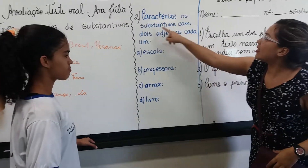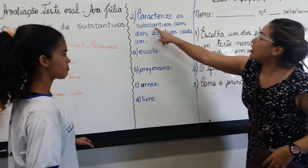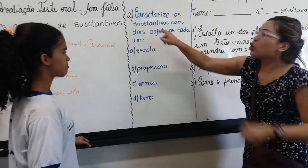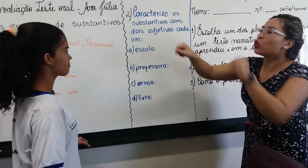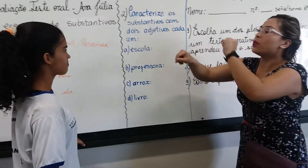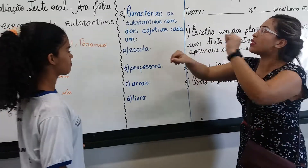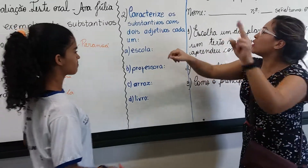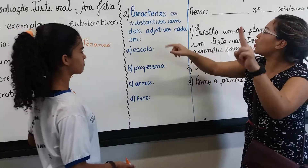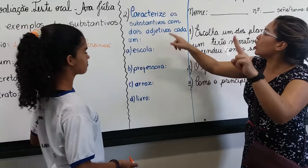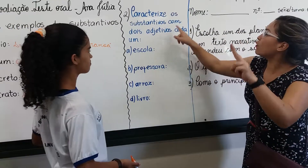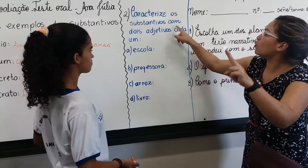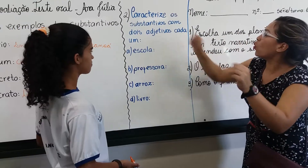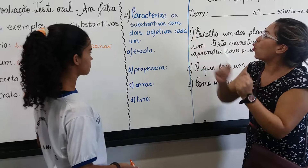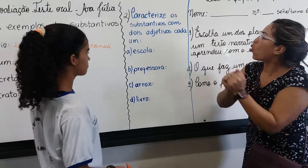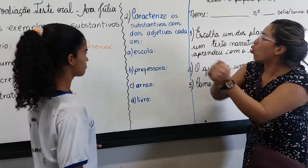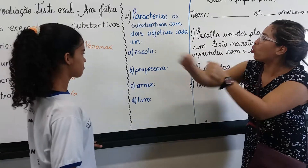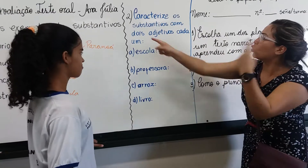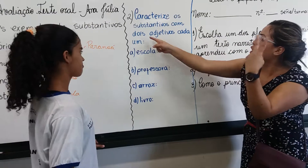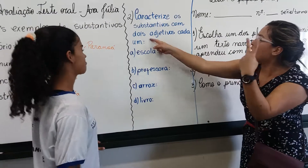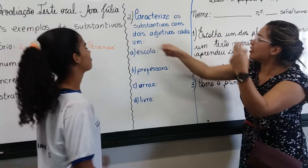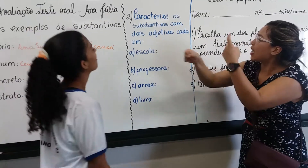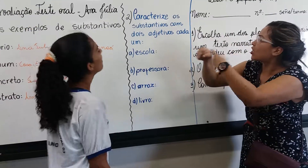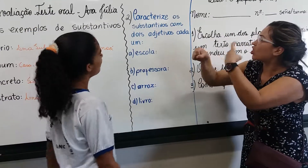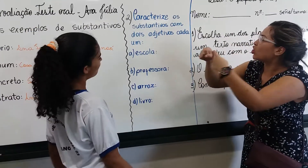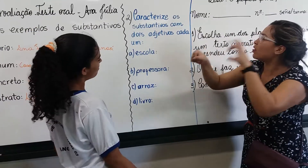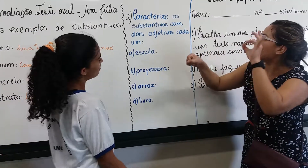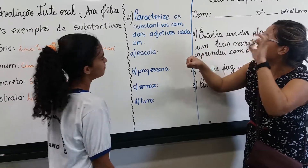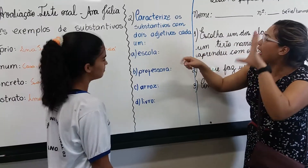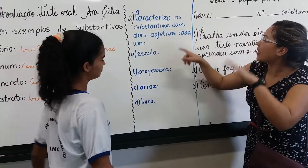Caracterize, substantivo, com dois adjetivos cada.